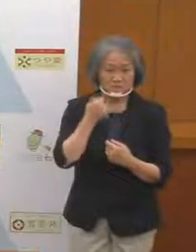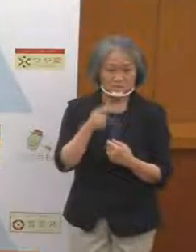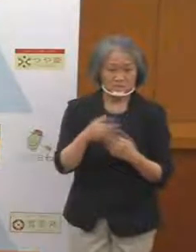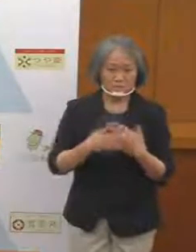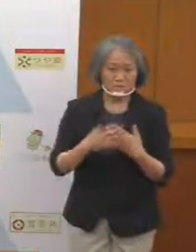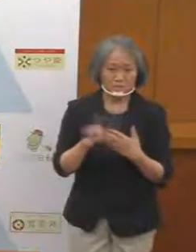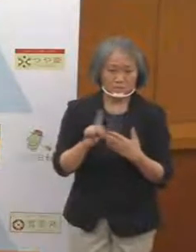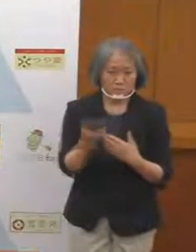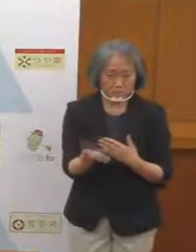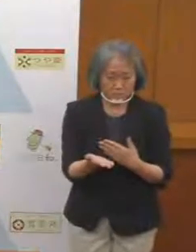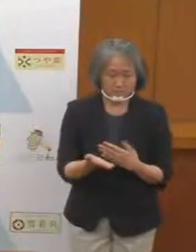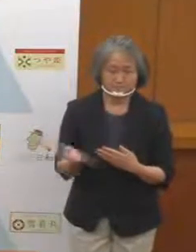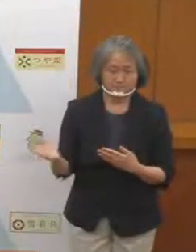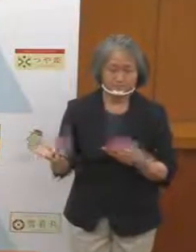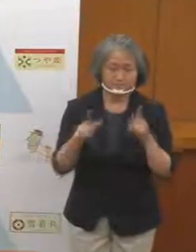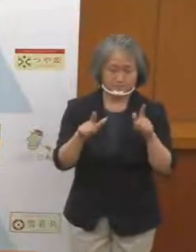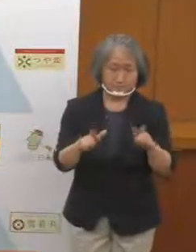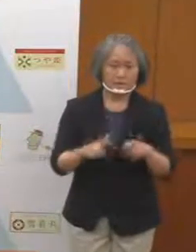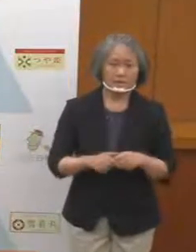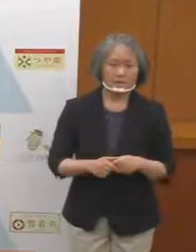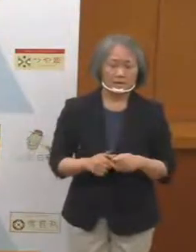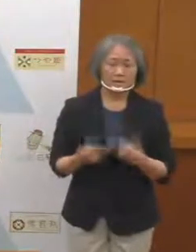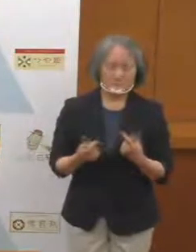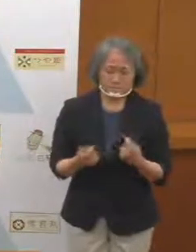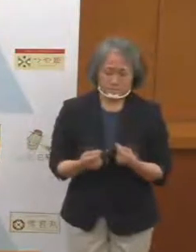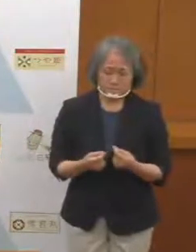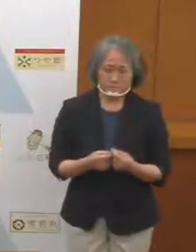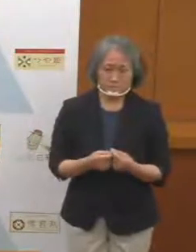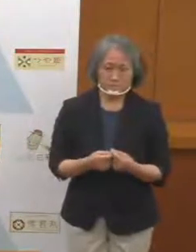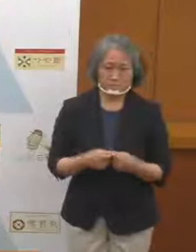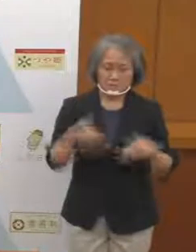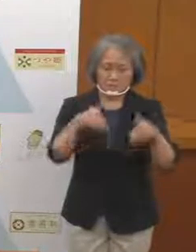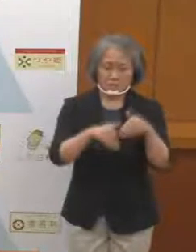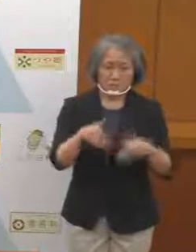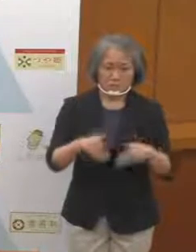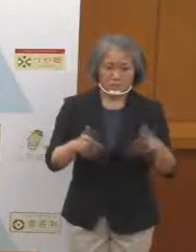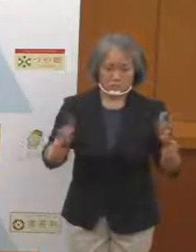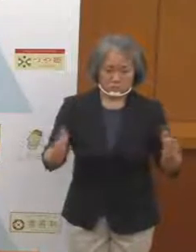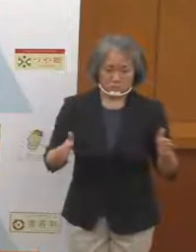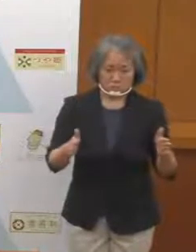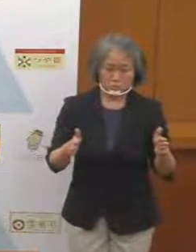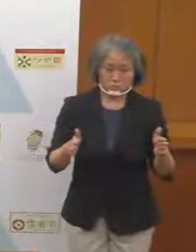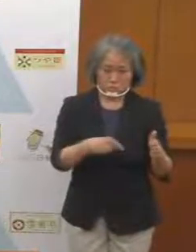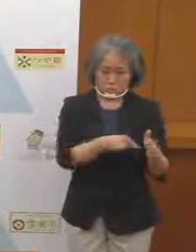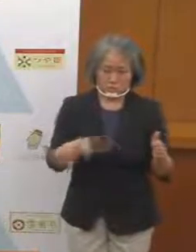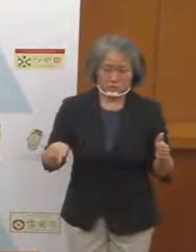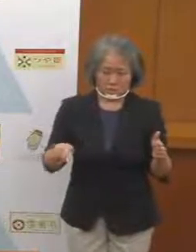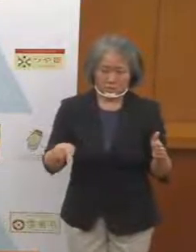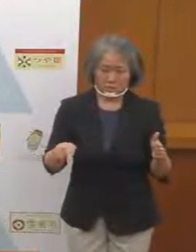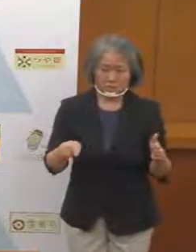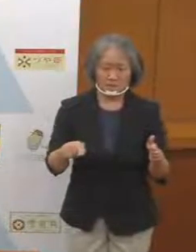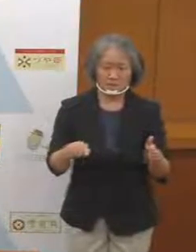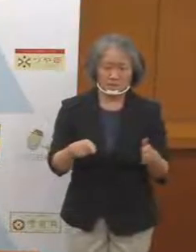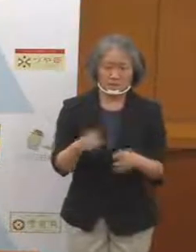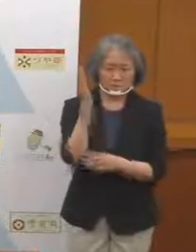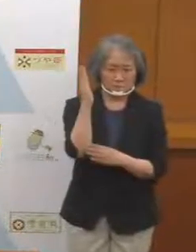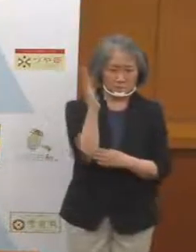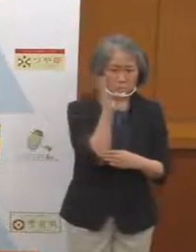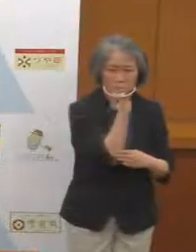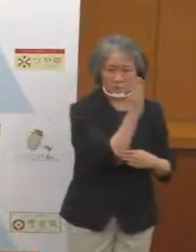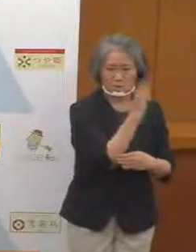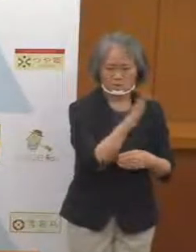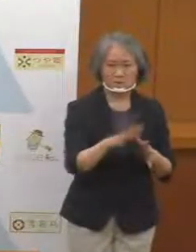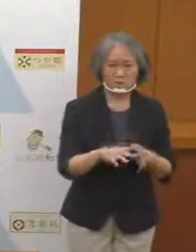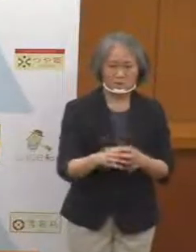今日期間中のそのマー油税最中に背後からと